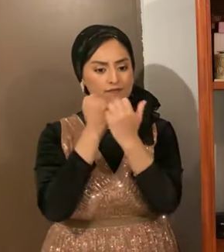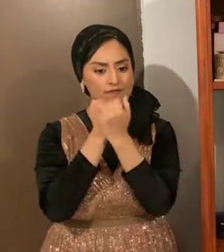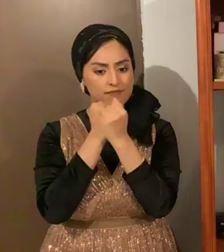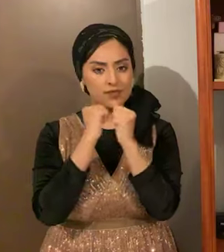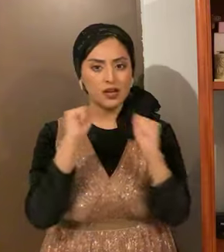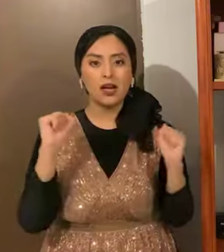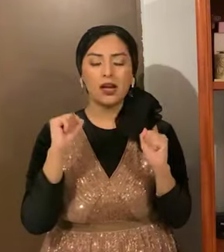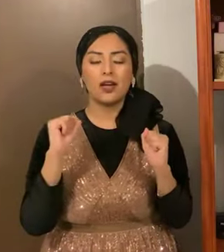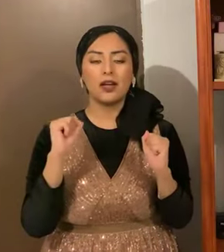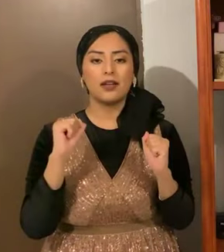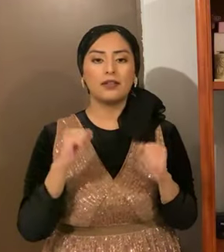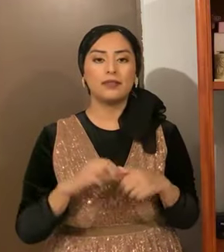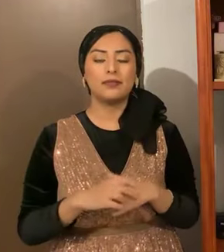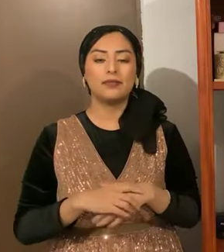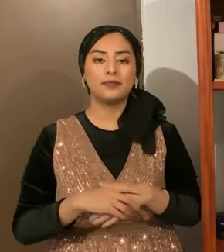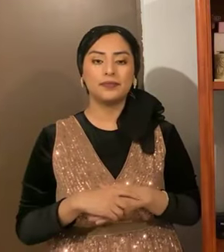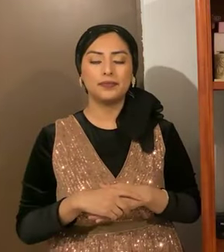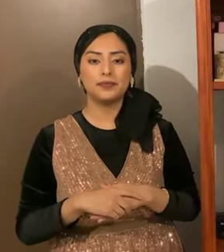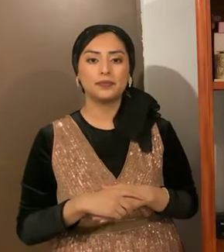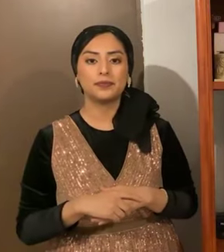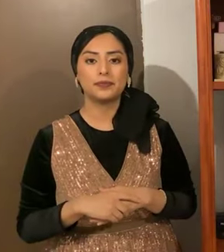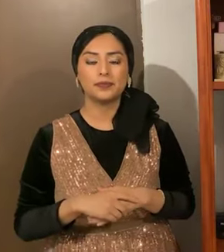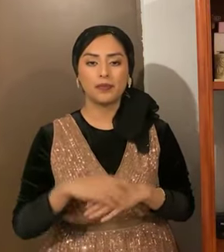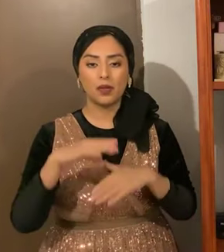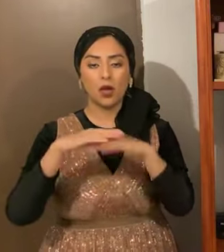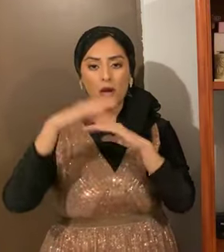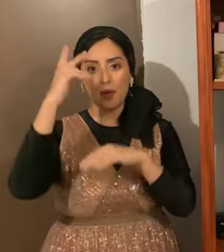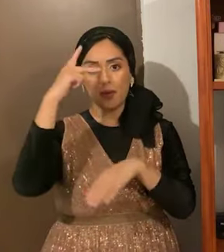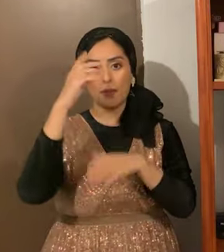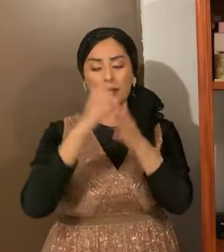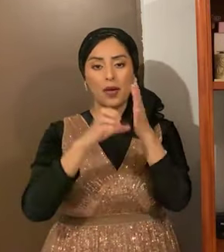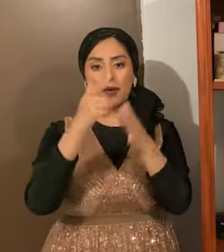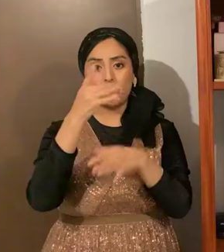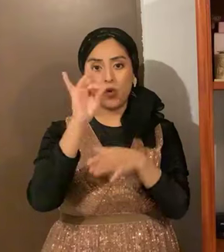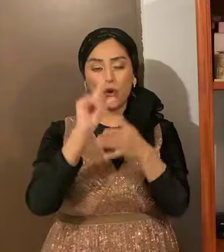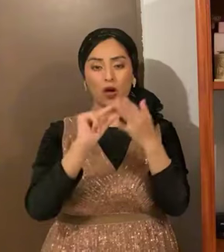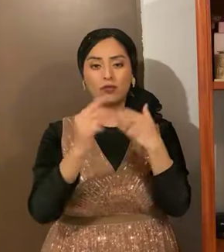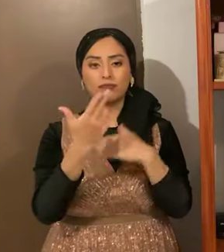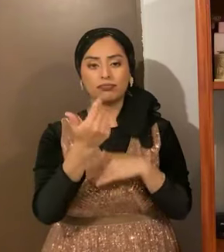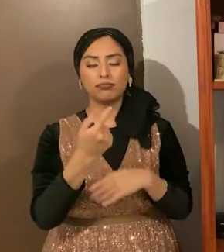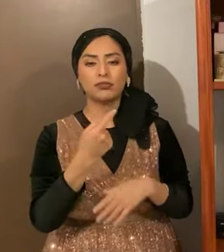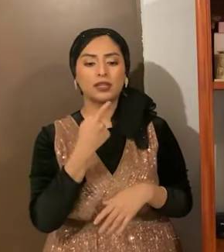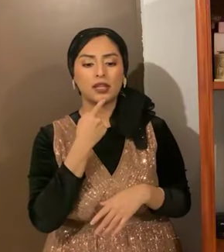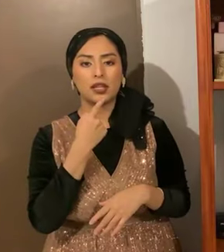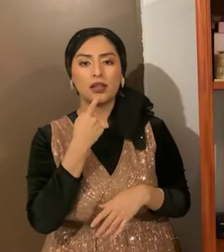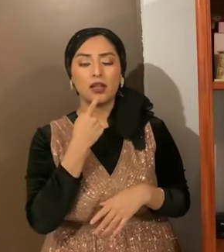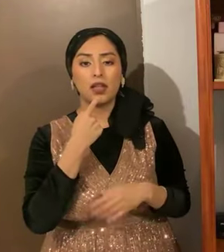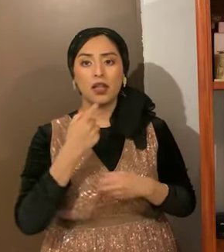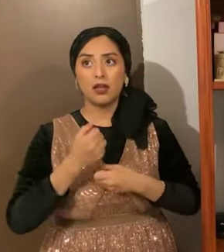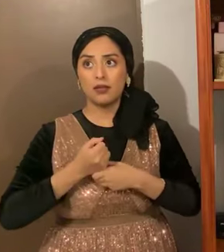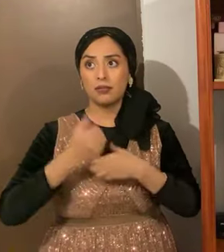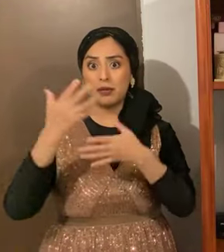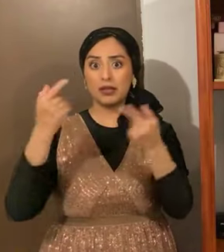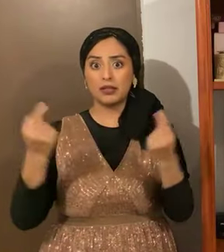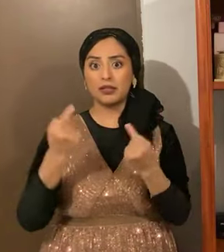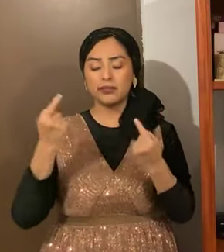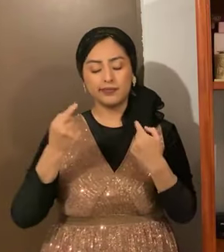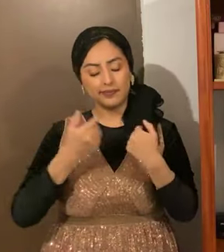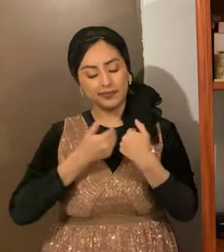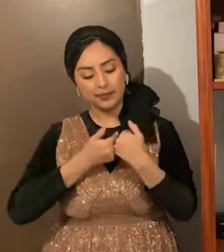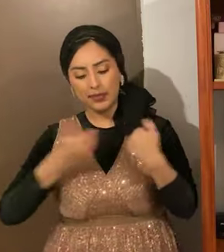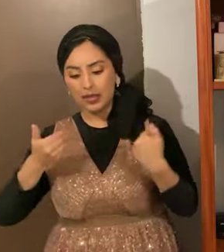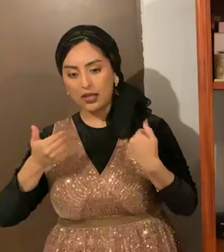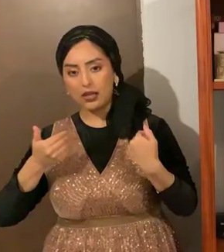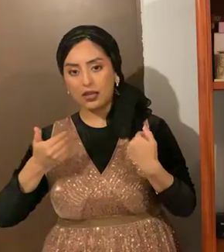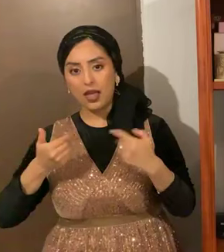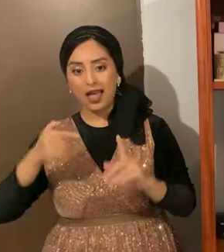Biblia dice, en el Evangelio. En Proverbios 28:13 dice que el que confiesa sus pecados y se aparta de